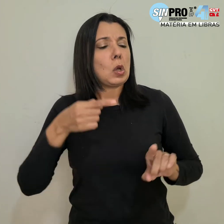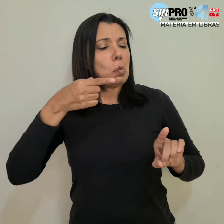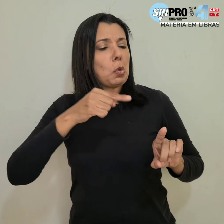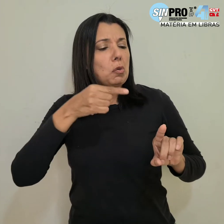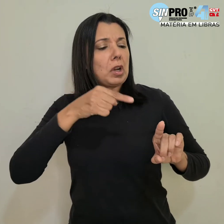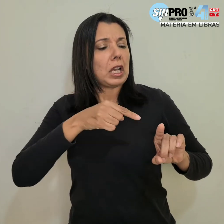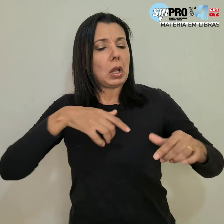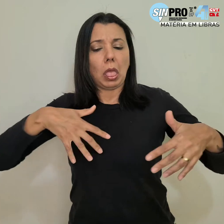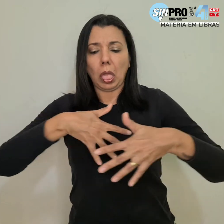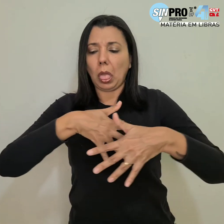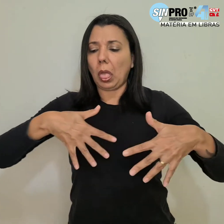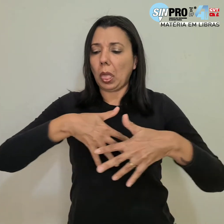provocando aglomerações